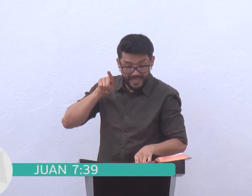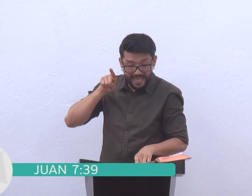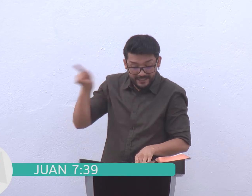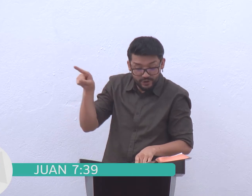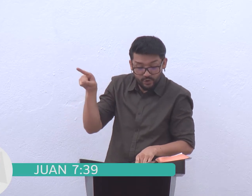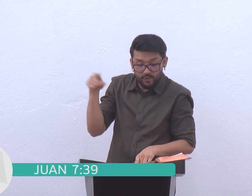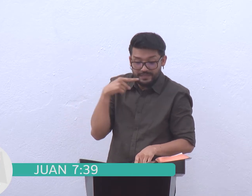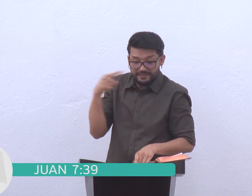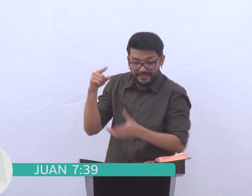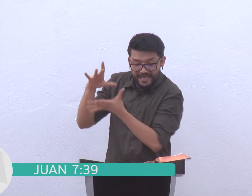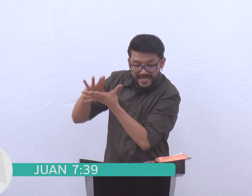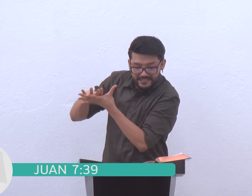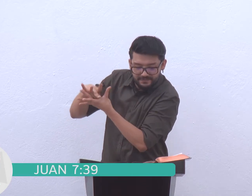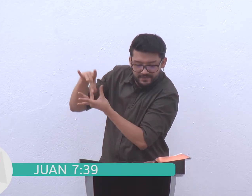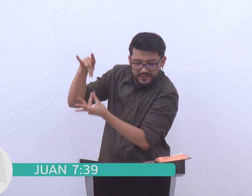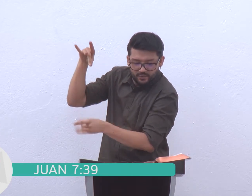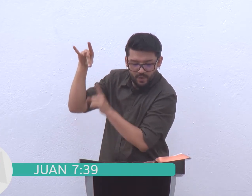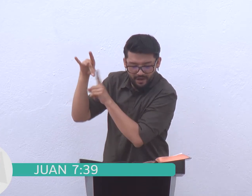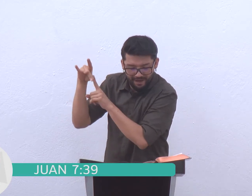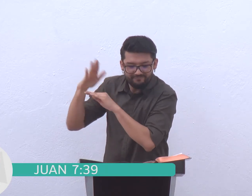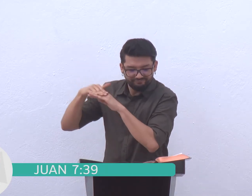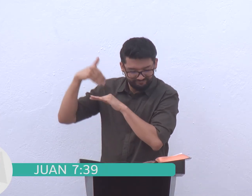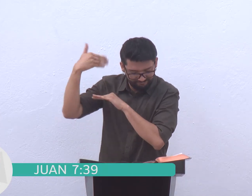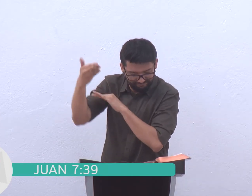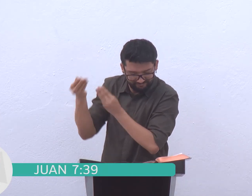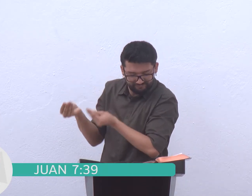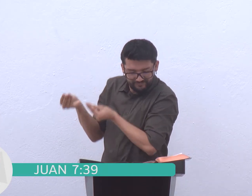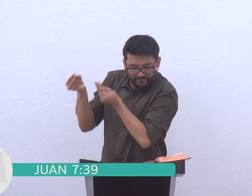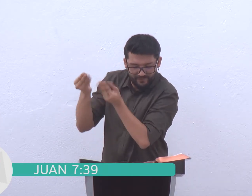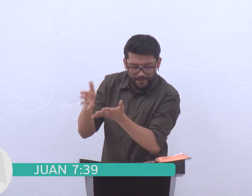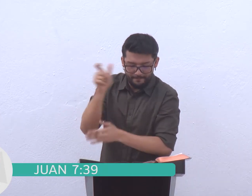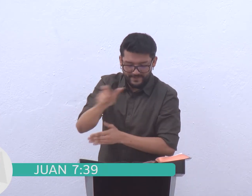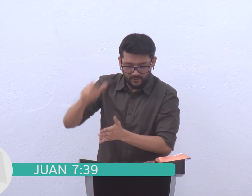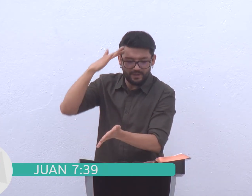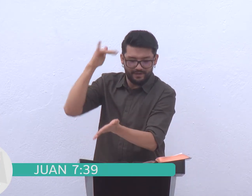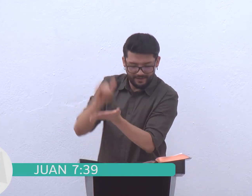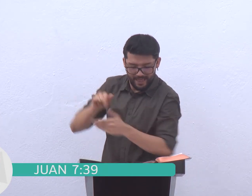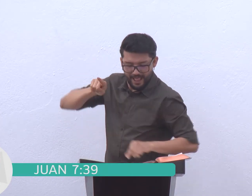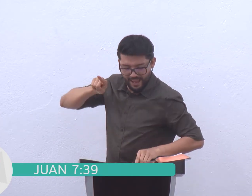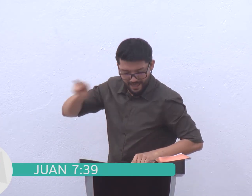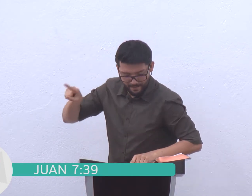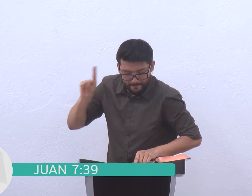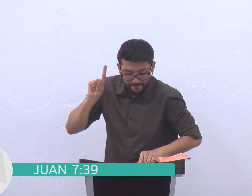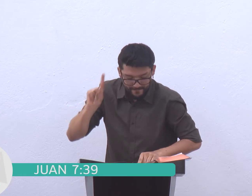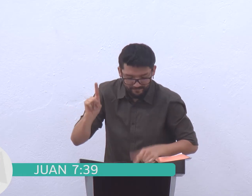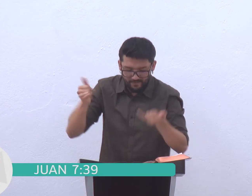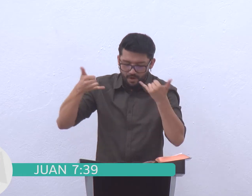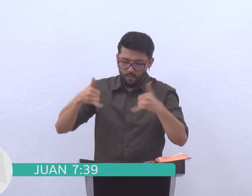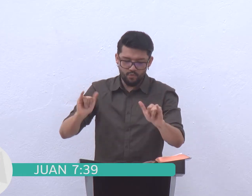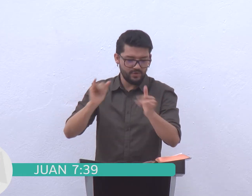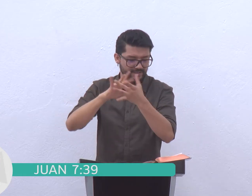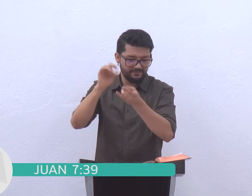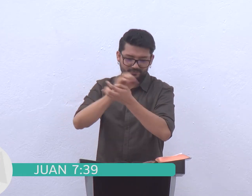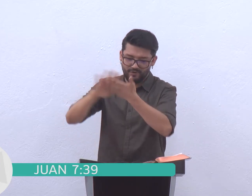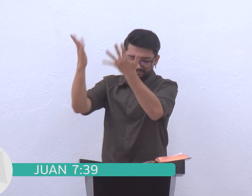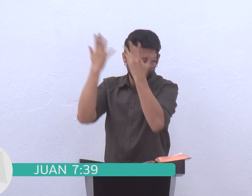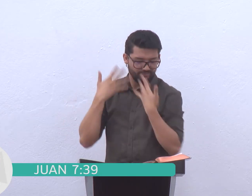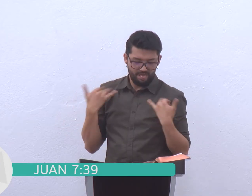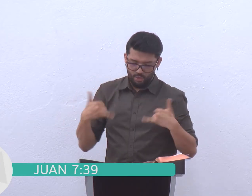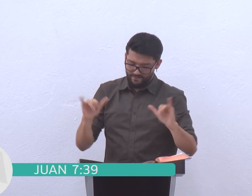Dice así, esto dijo del Espíritu que habían de recibir los que creyesen en Él, pues aún